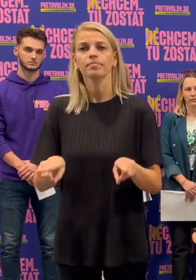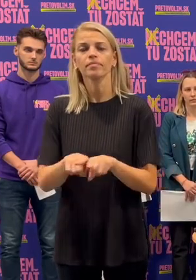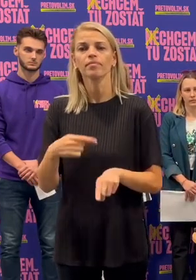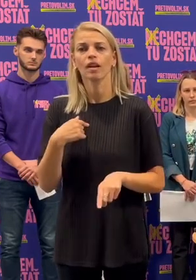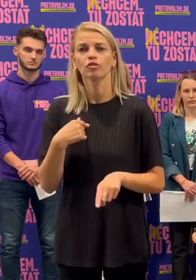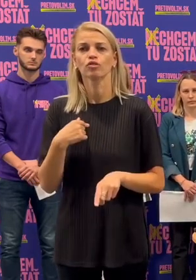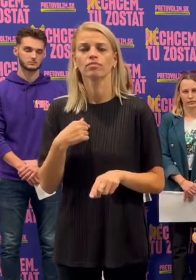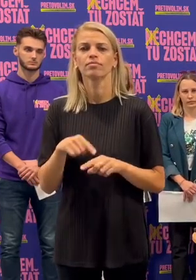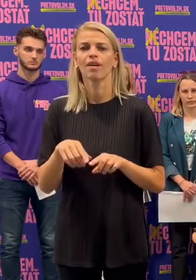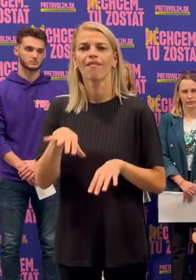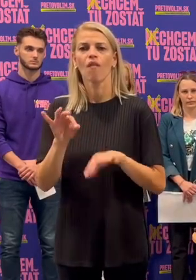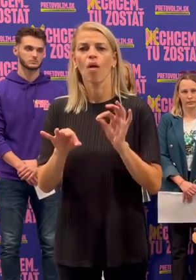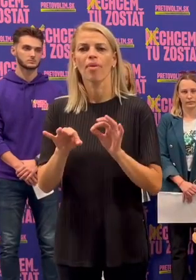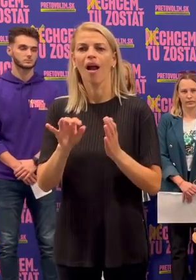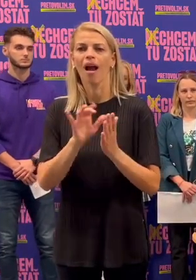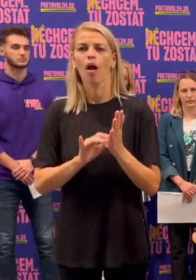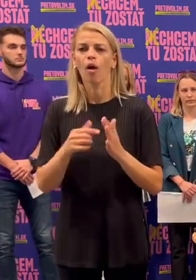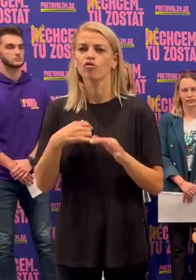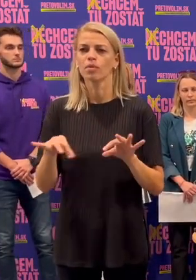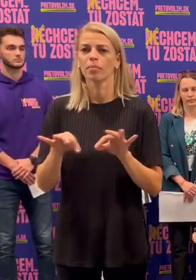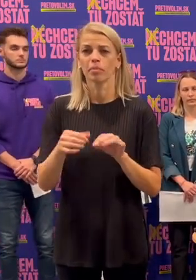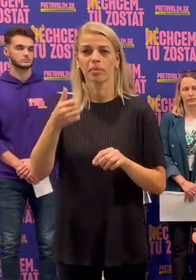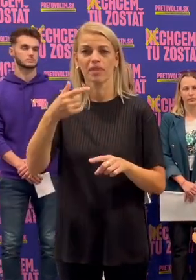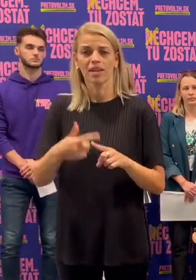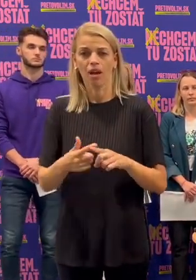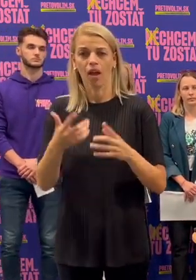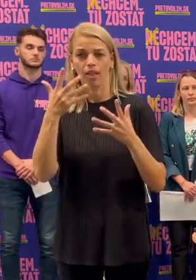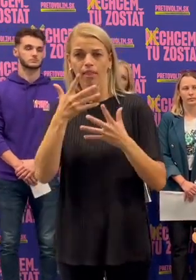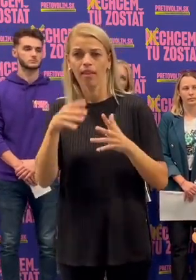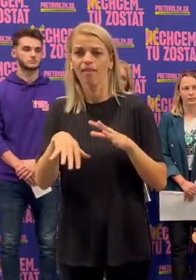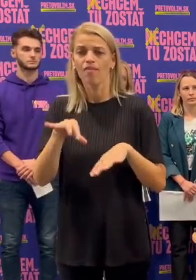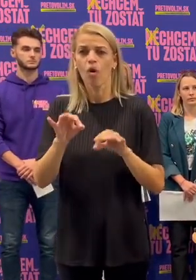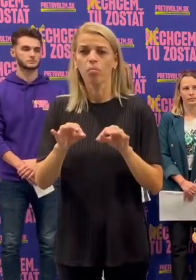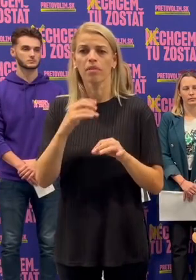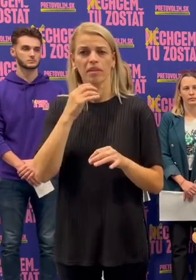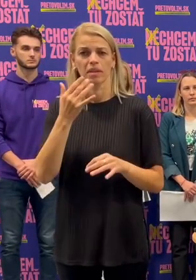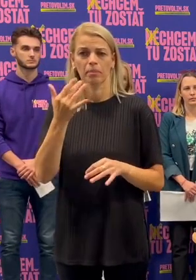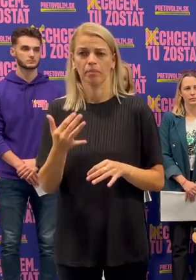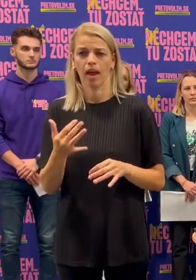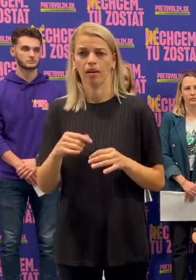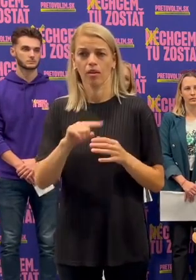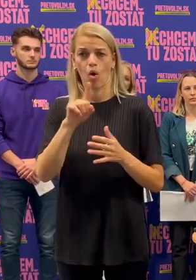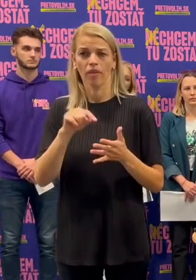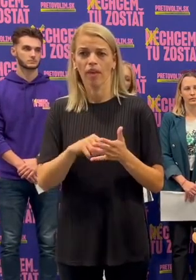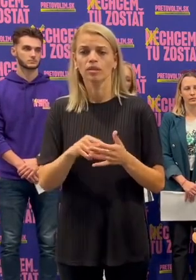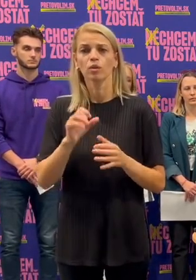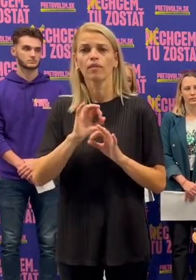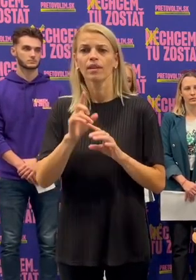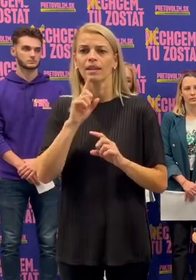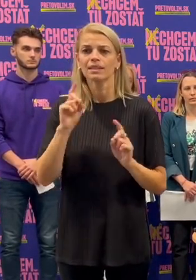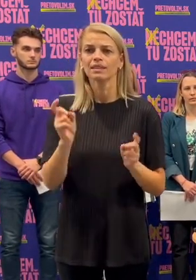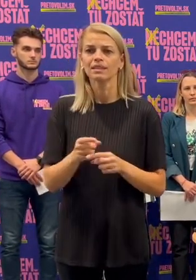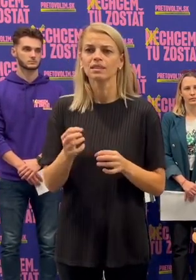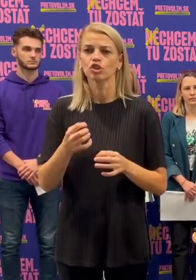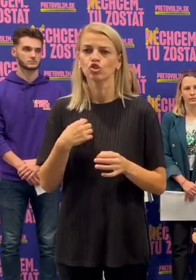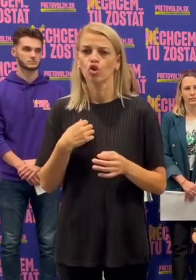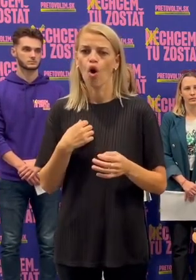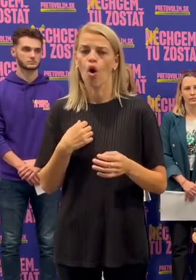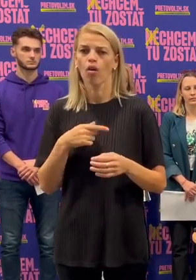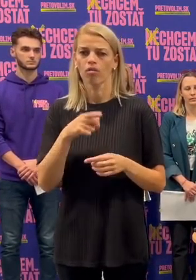voľbnú kalkulačku pre prvovoličov, pre mladých ľudí, kde v pár otázkach vedia zistiť, s ktorou stranou majú čo